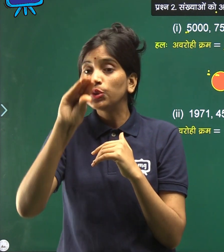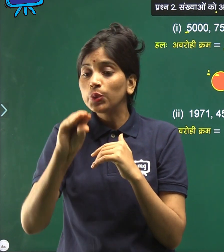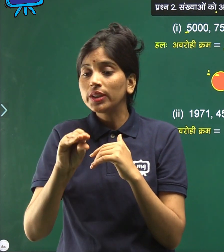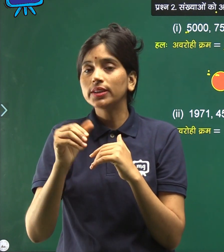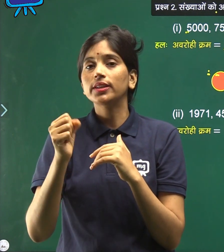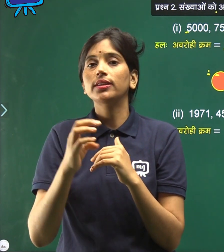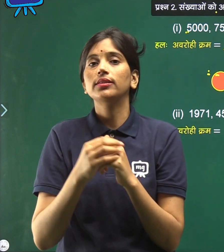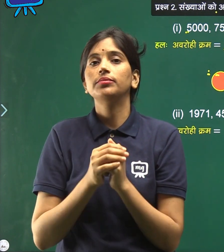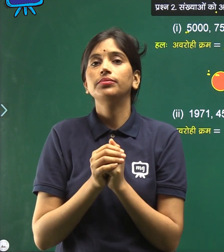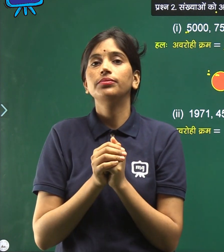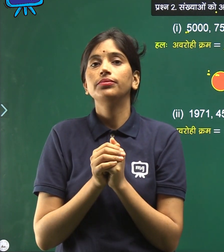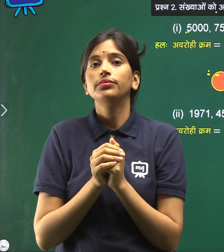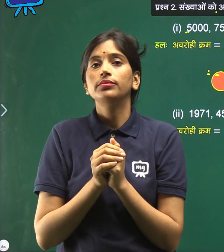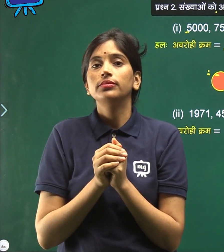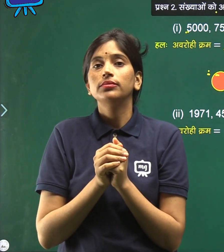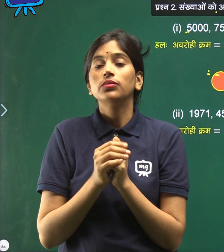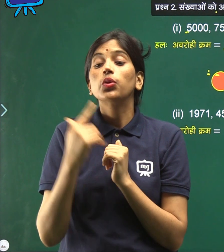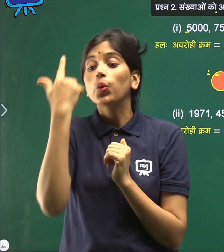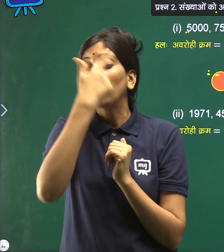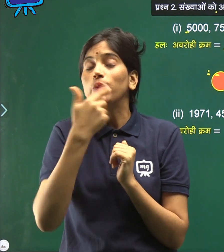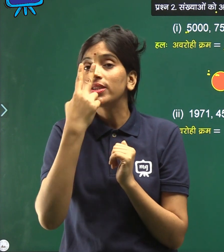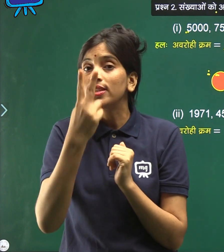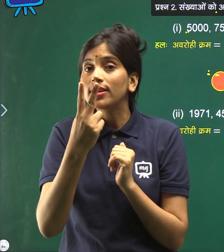संख्या वो कौन सी संख्या है?